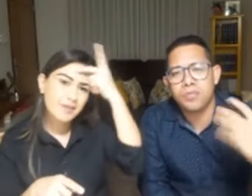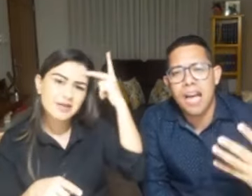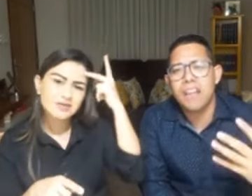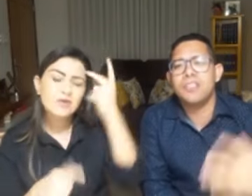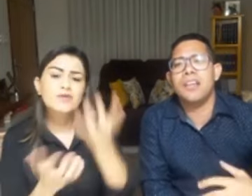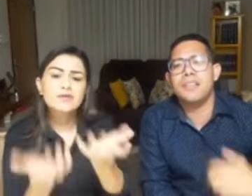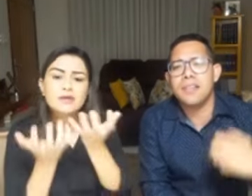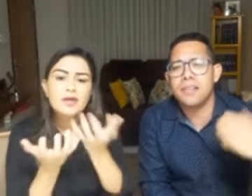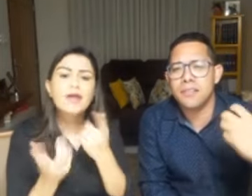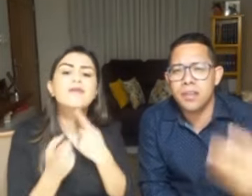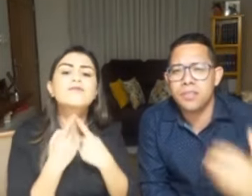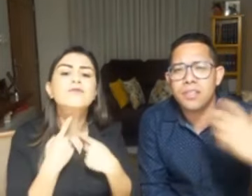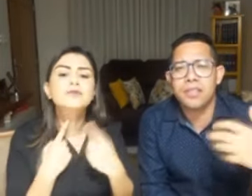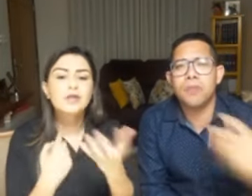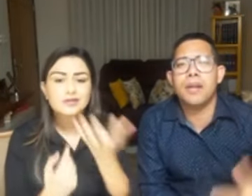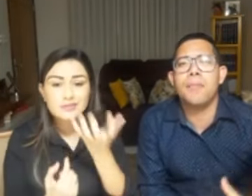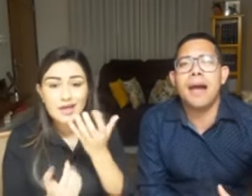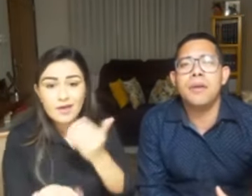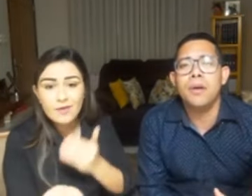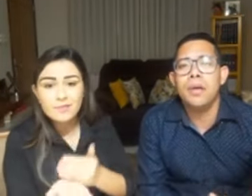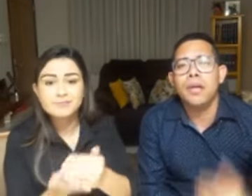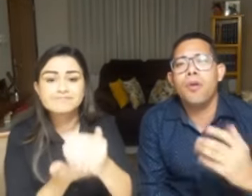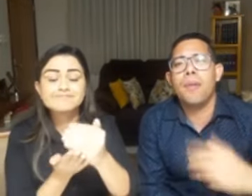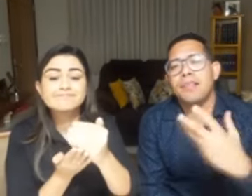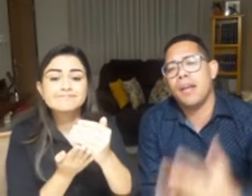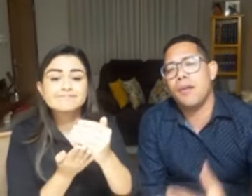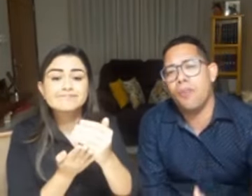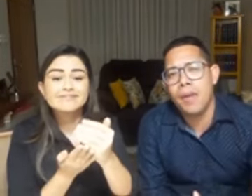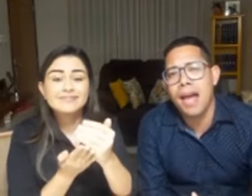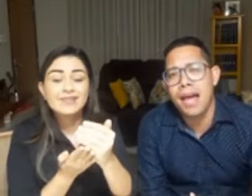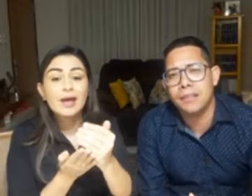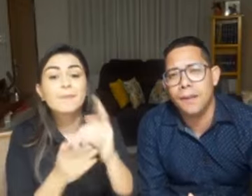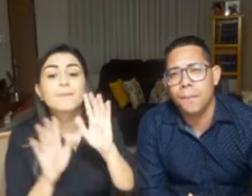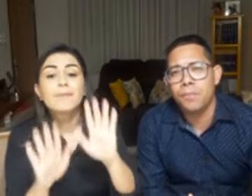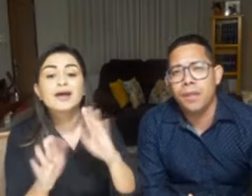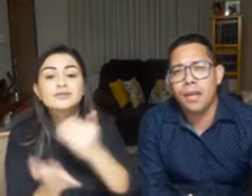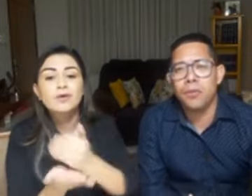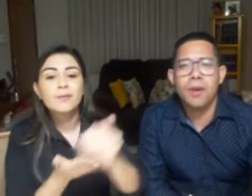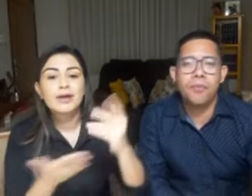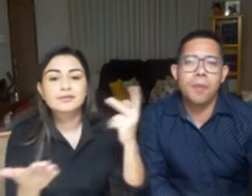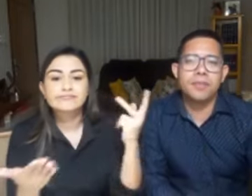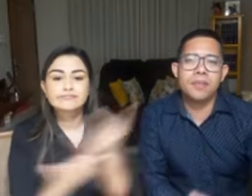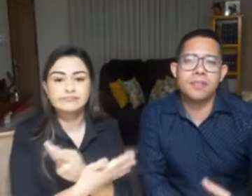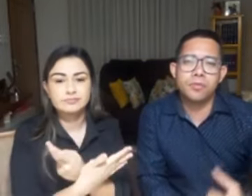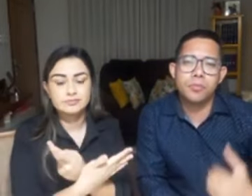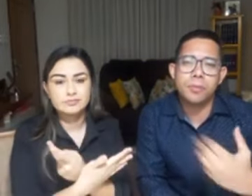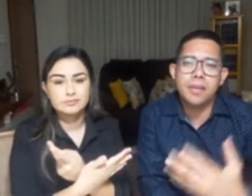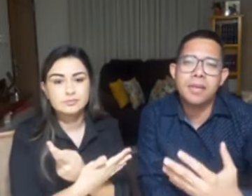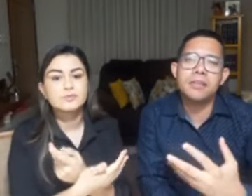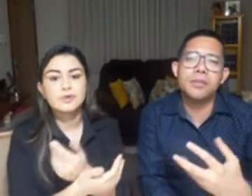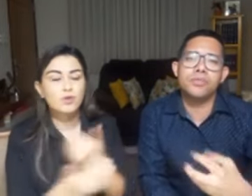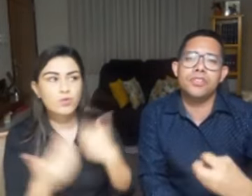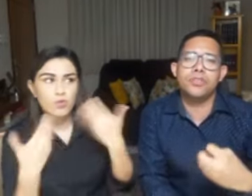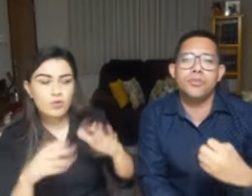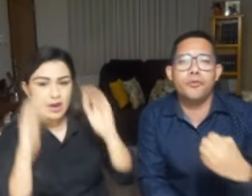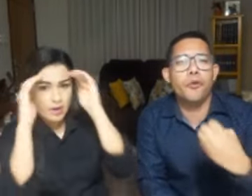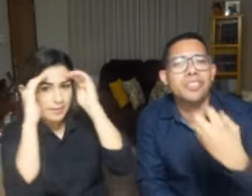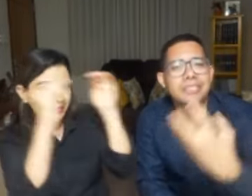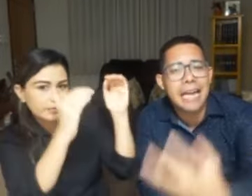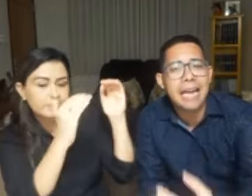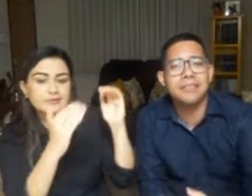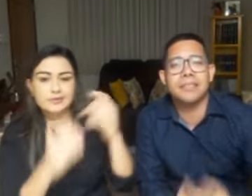essa vontade, têm esse desejo de iniciar o trabalho e começa da forma errada, né? De uma forma, às vezes, insubmissa, no sentido